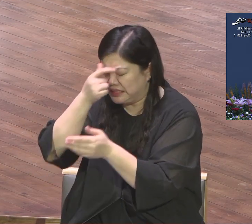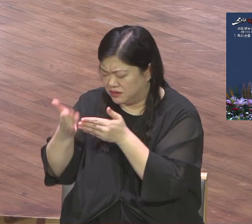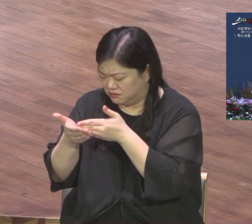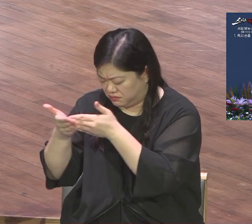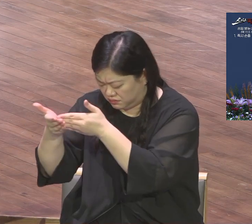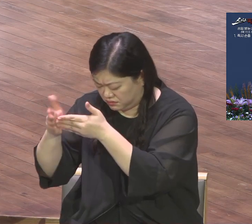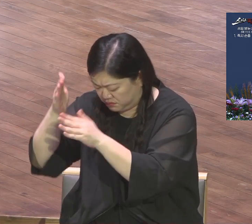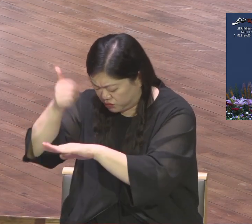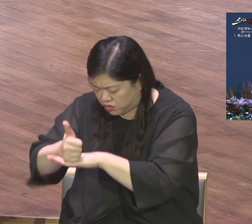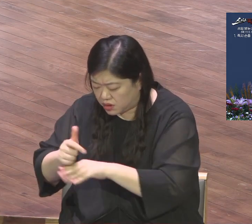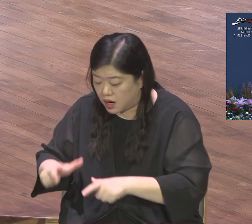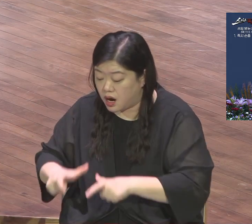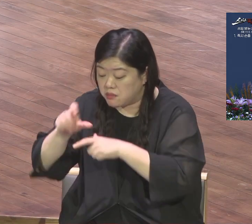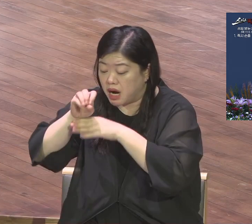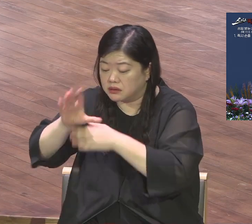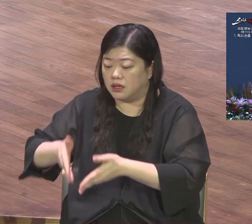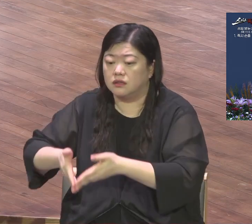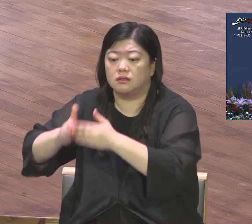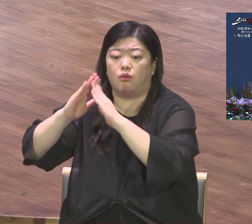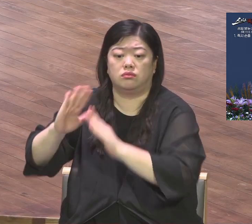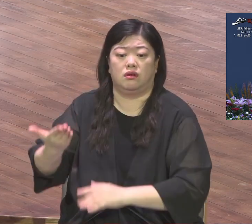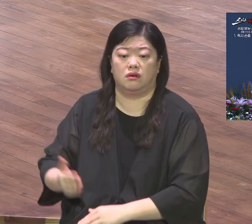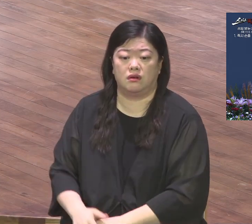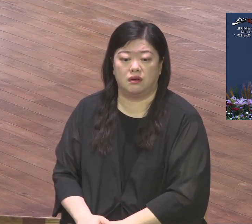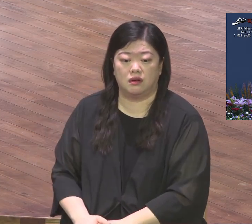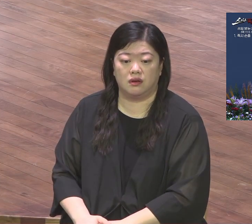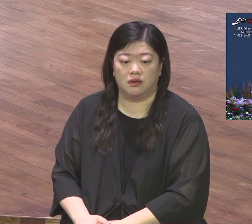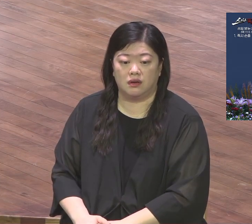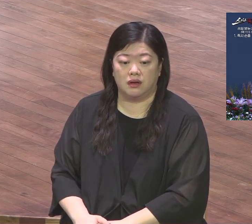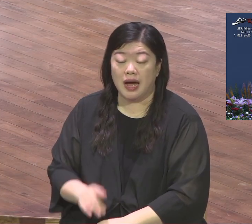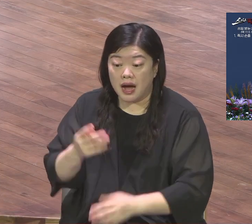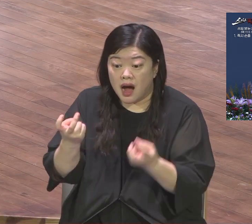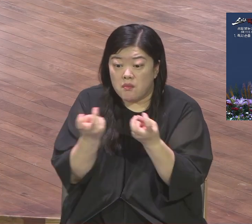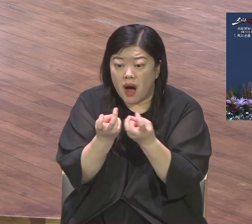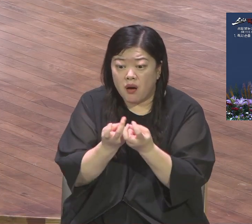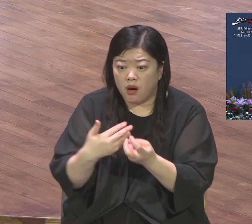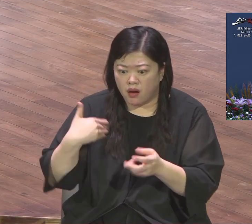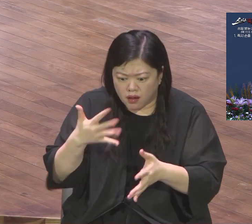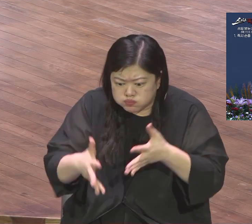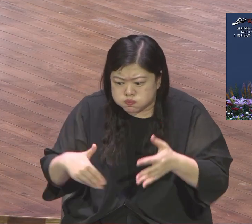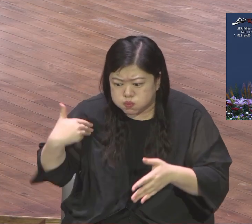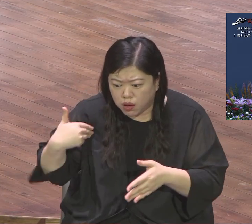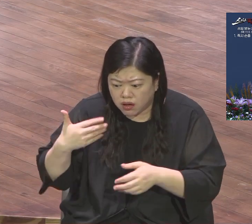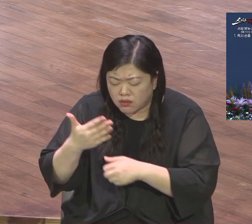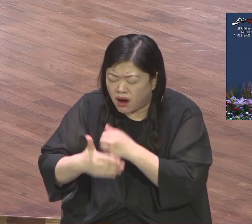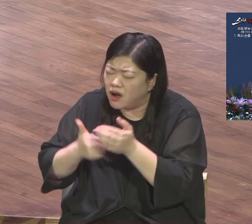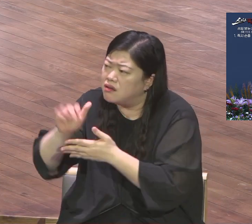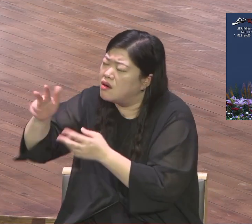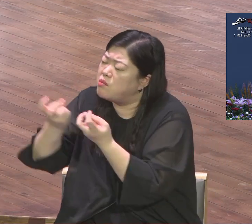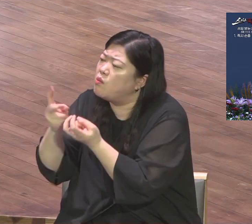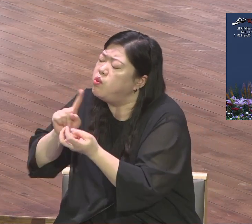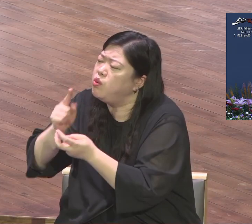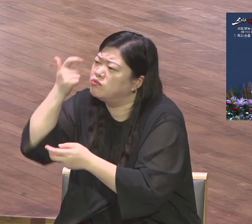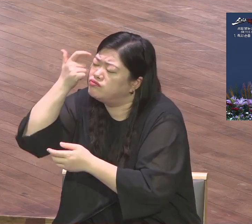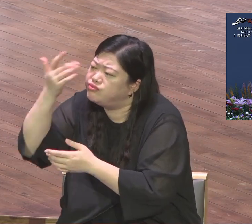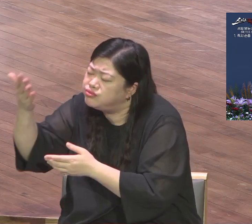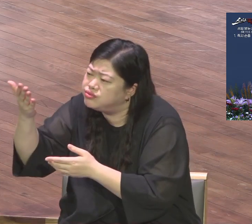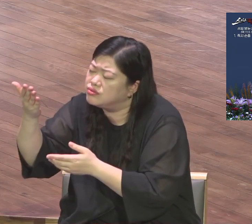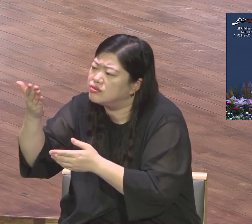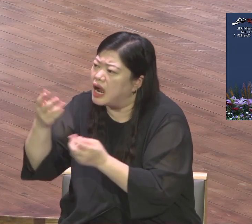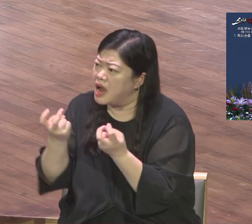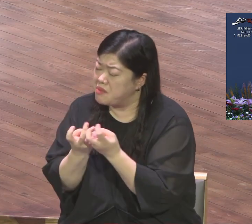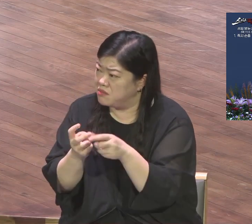거예요. 갈급하니까 말씀 보죠. 말씀의 망대가 세워지는 것입니다. 이게 무슨 말입니까? 직분 때문에